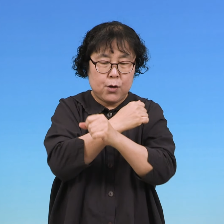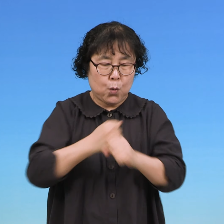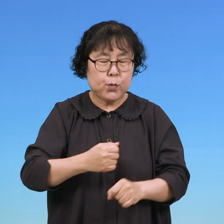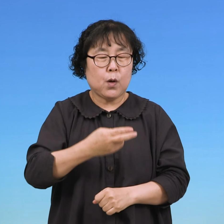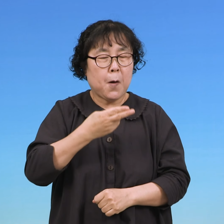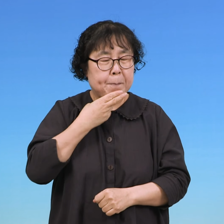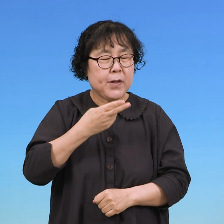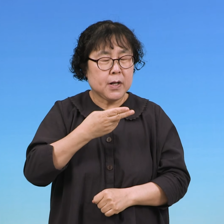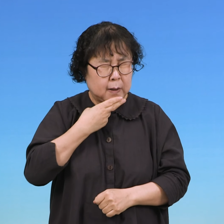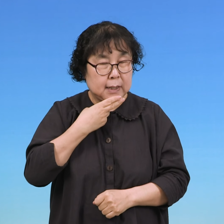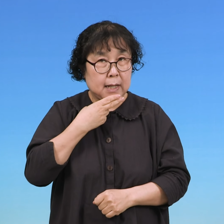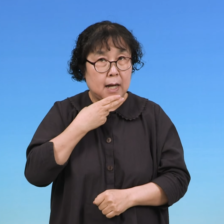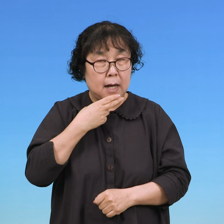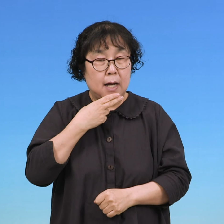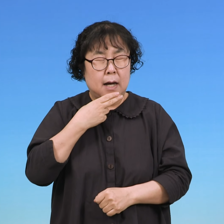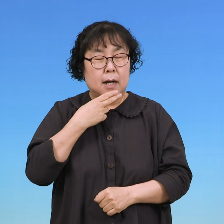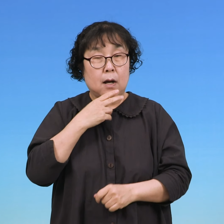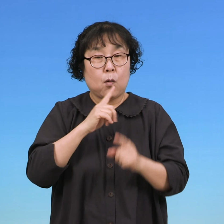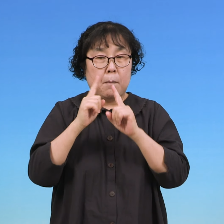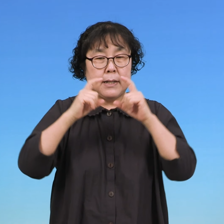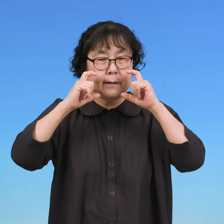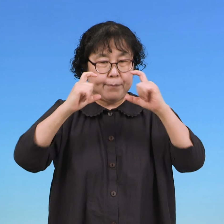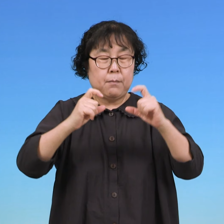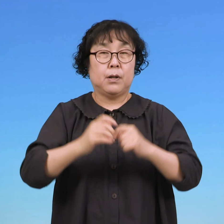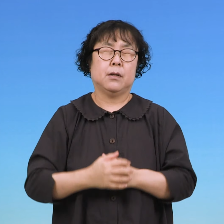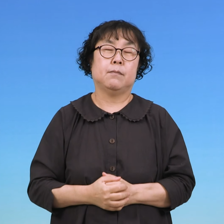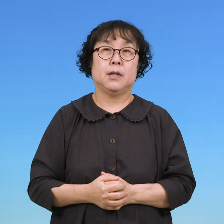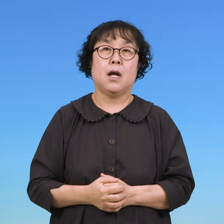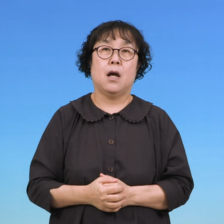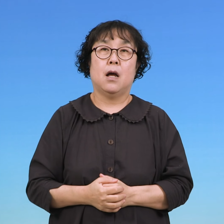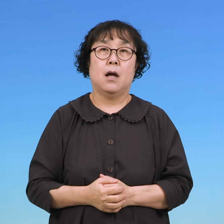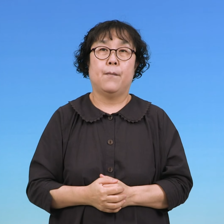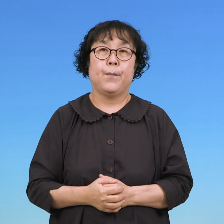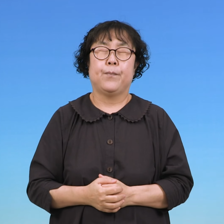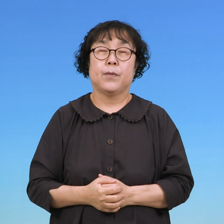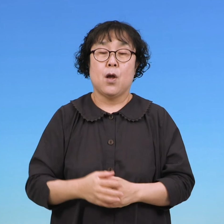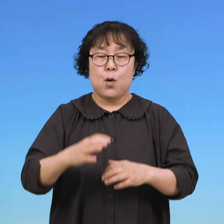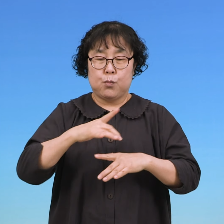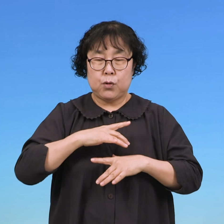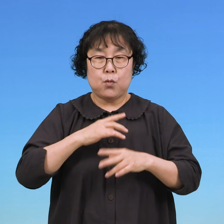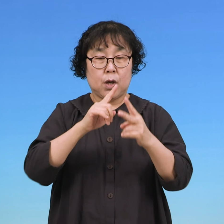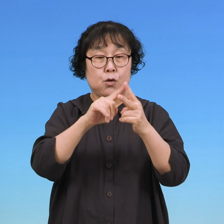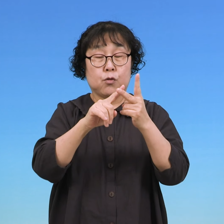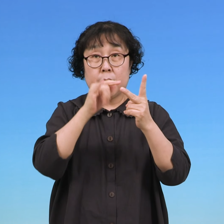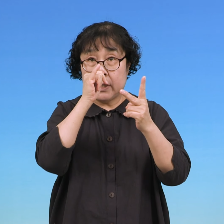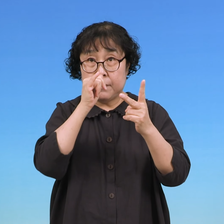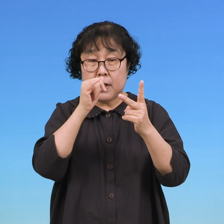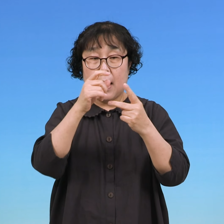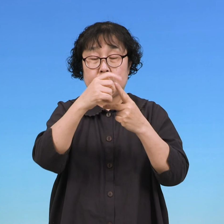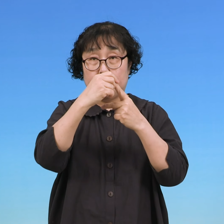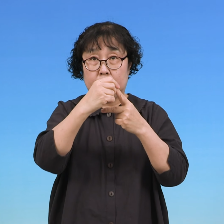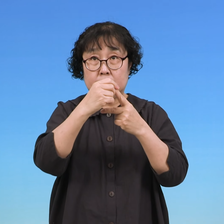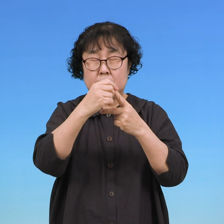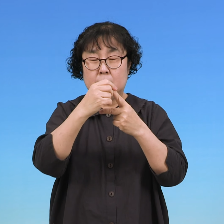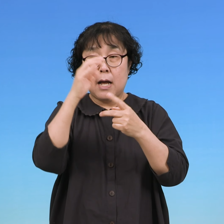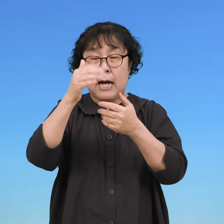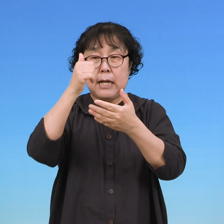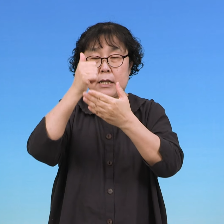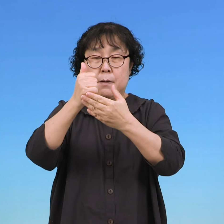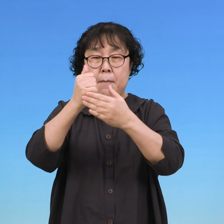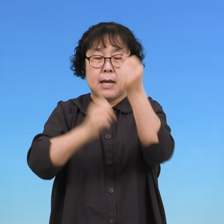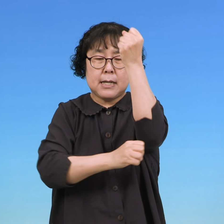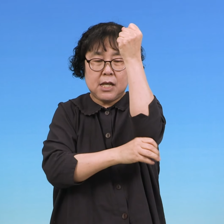여러분 이 말씀에서 우리는 무서운 두 가지 사실을 아셔야 됩니다 한 가지 사실이 뭡니까? 오늘도 하나님은